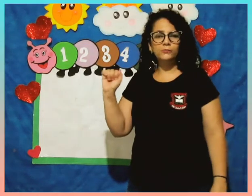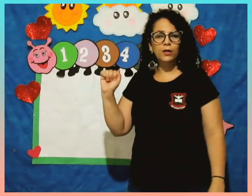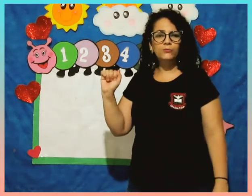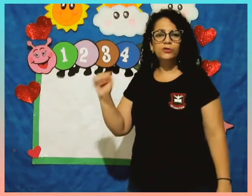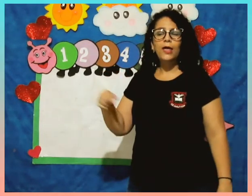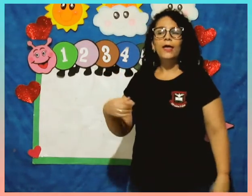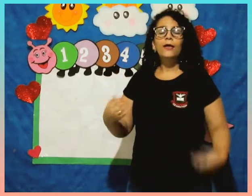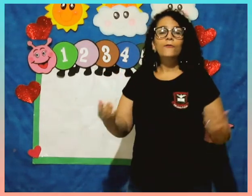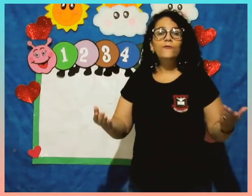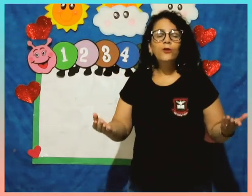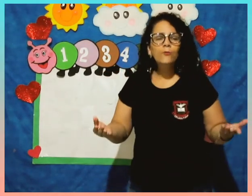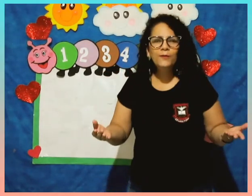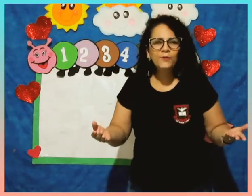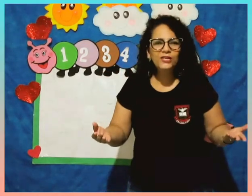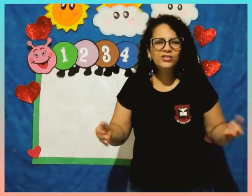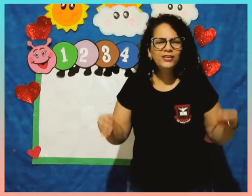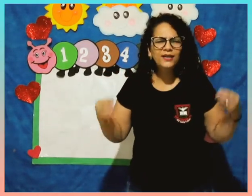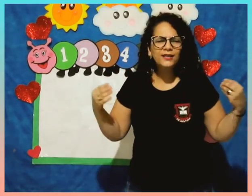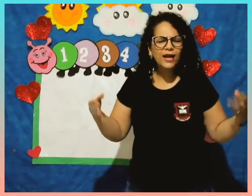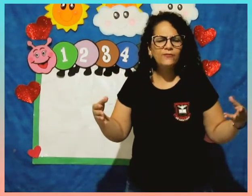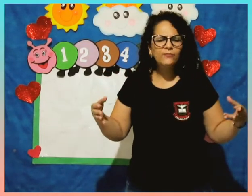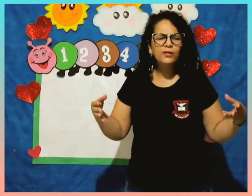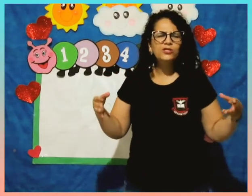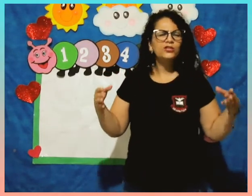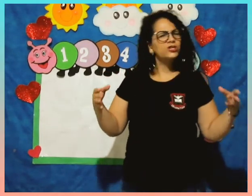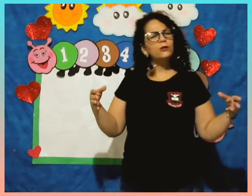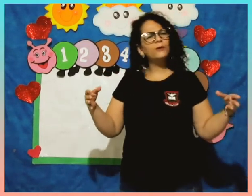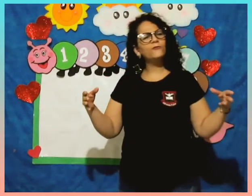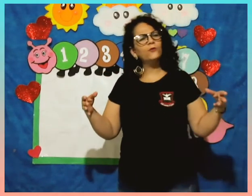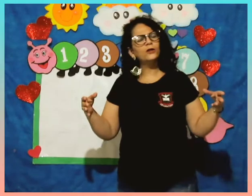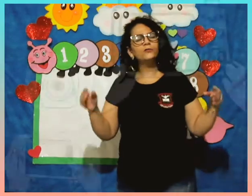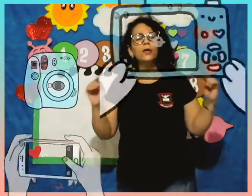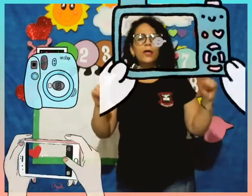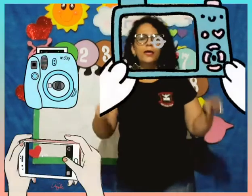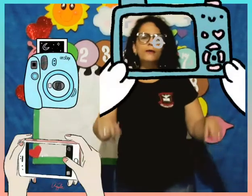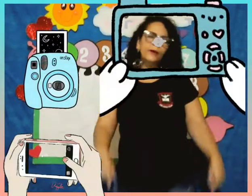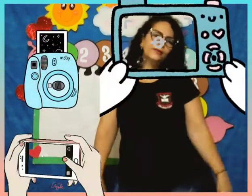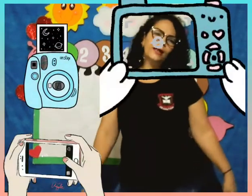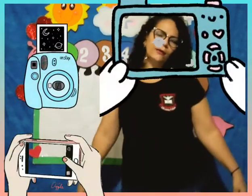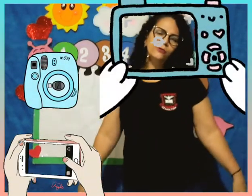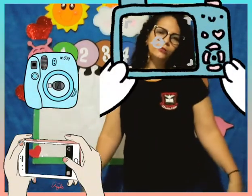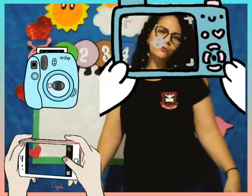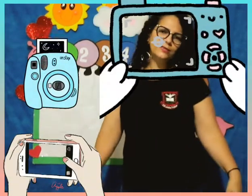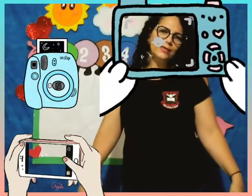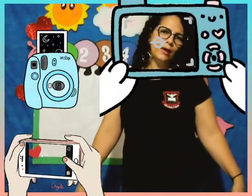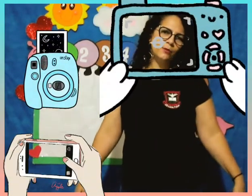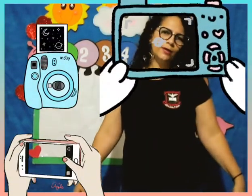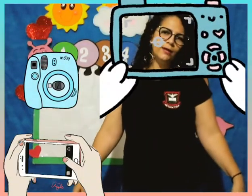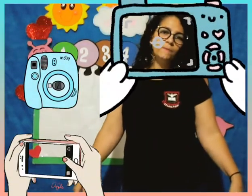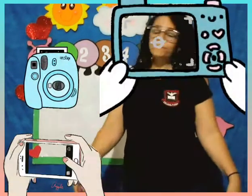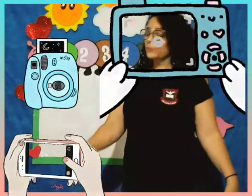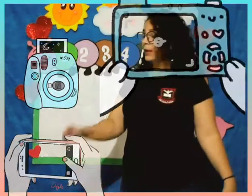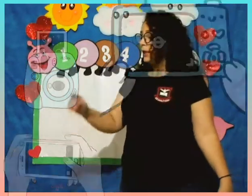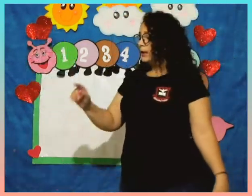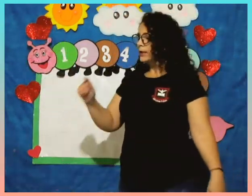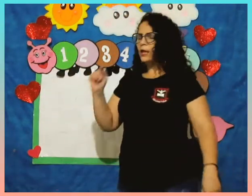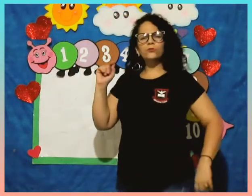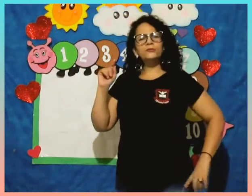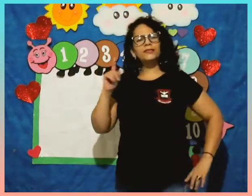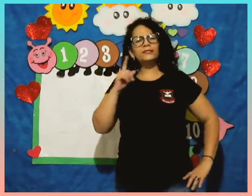mãos. Filmem para a tia, gravem para a tia, tirem uma foto e mandem lá no nosso WhatsApp, ok? Quem usa esse